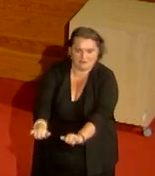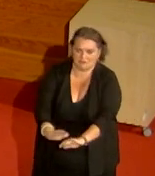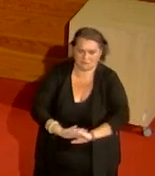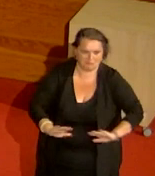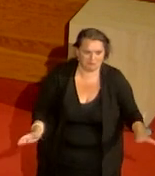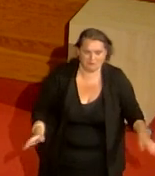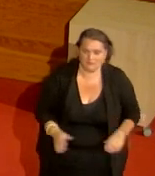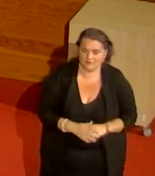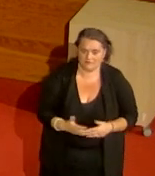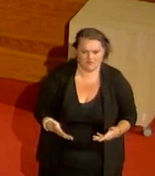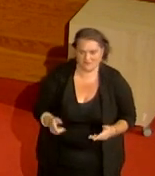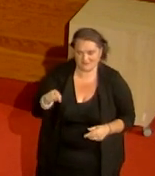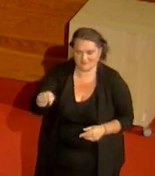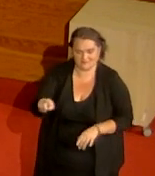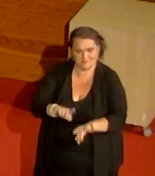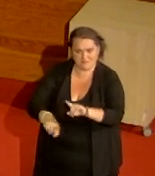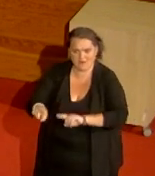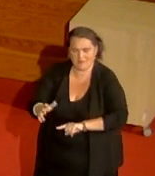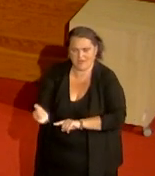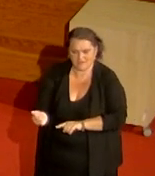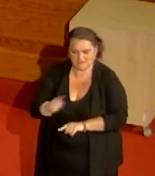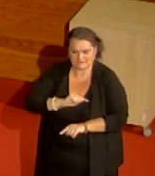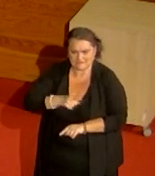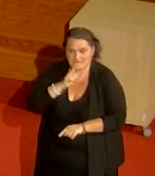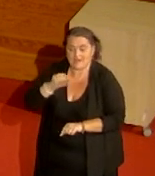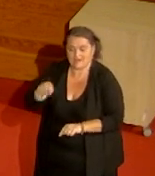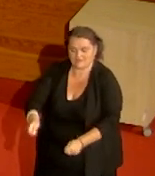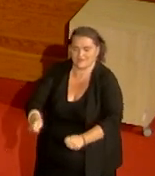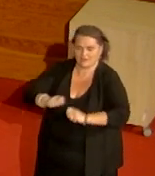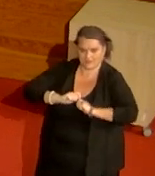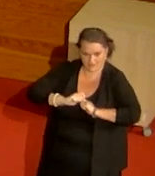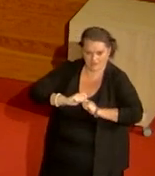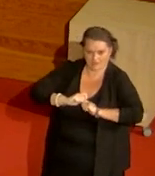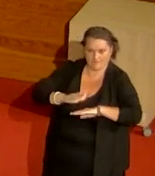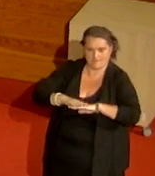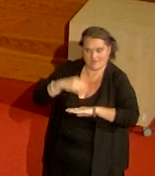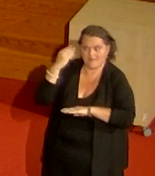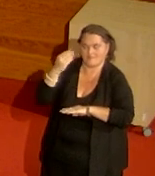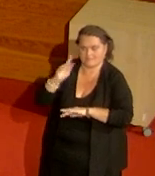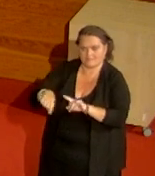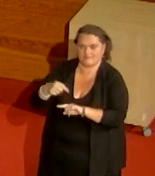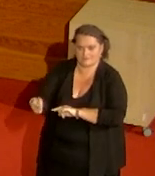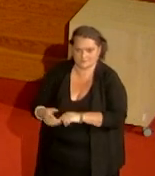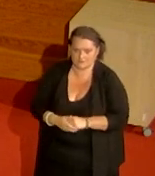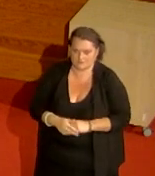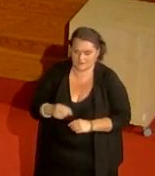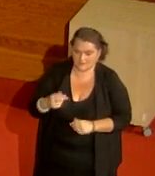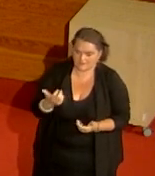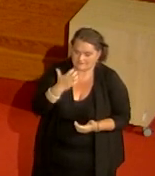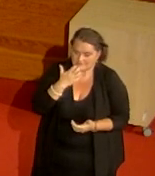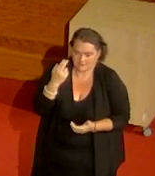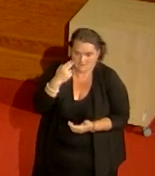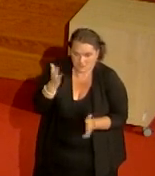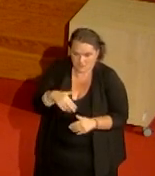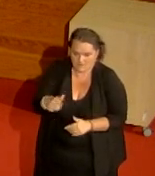justamente lo que nos ayuda a pensar lo que nos hace humanos ese no tener miedo a lo que nos perturba ese deseo de